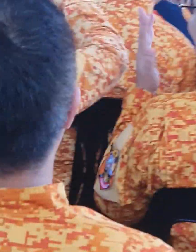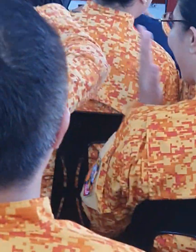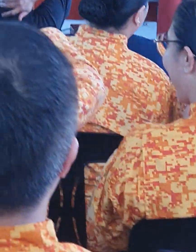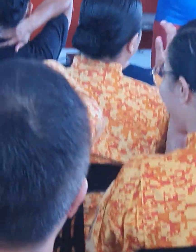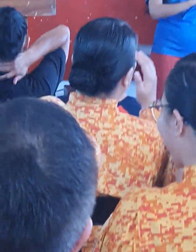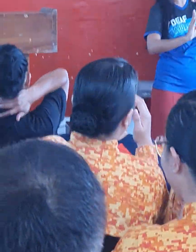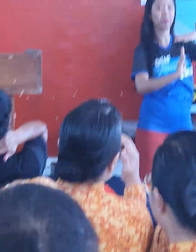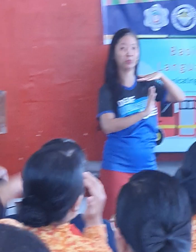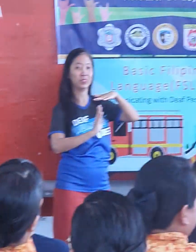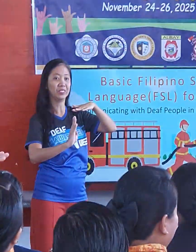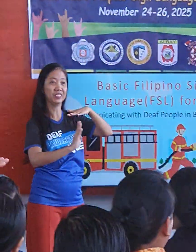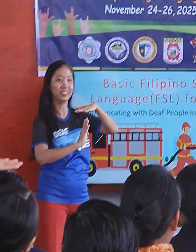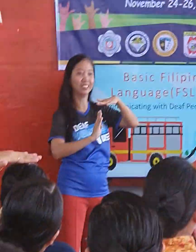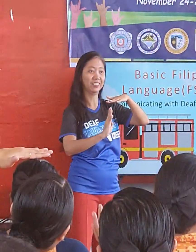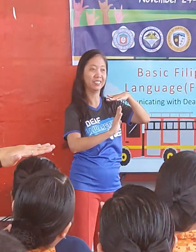PC,